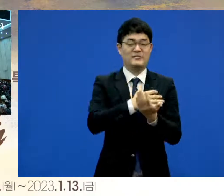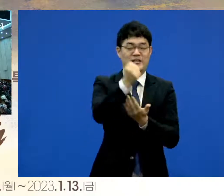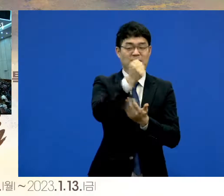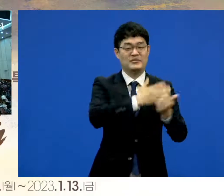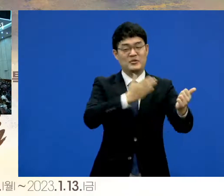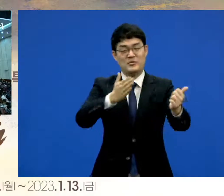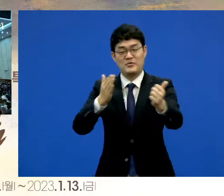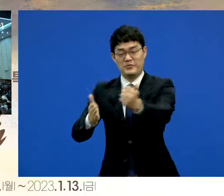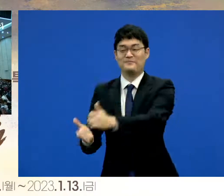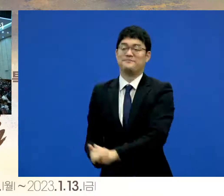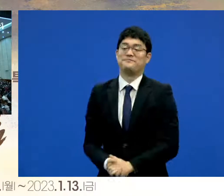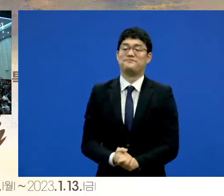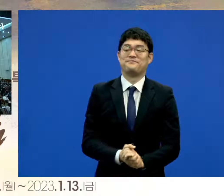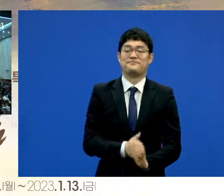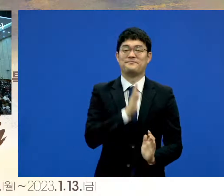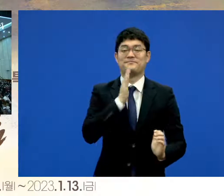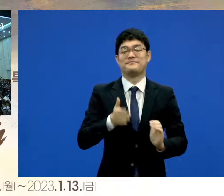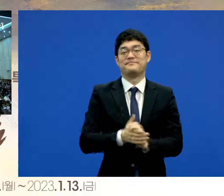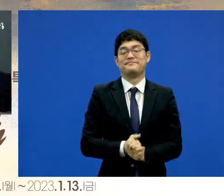네,